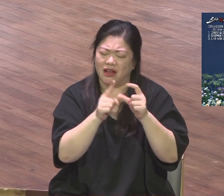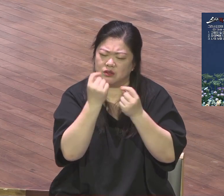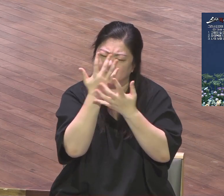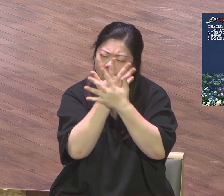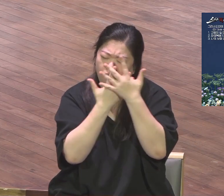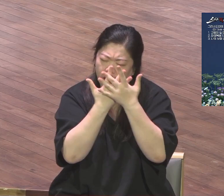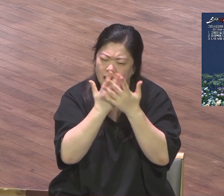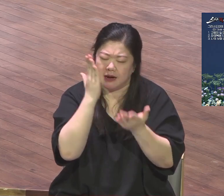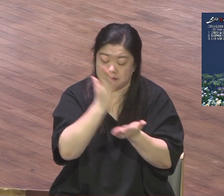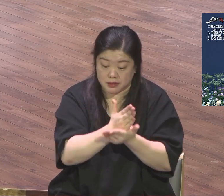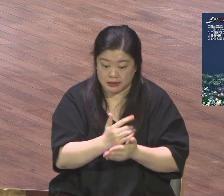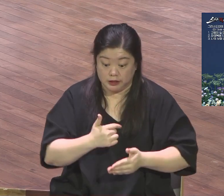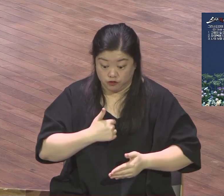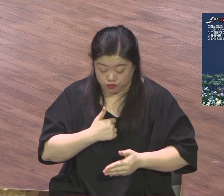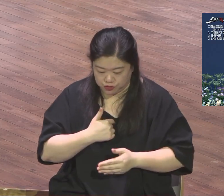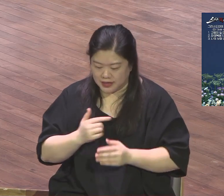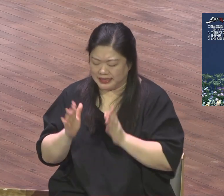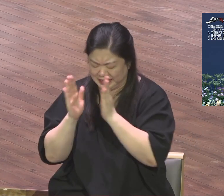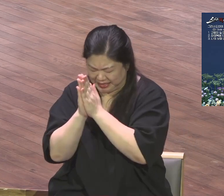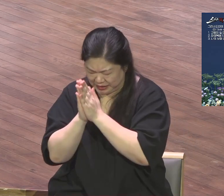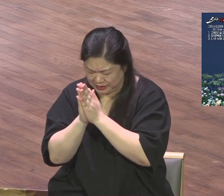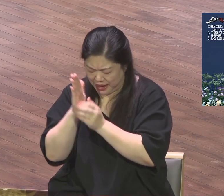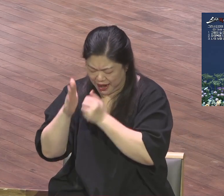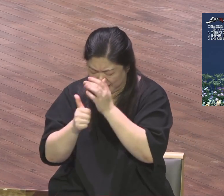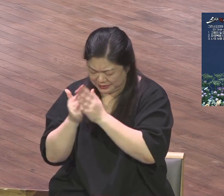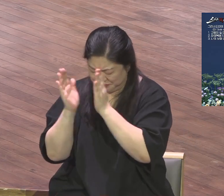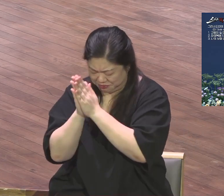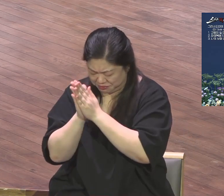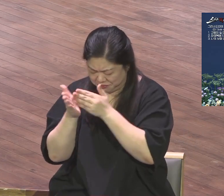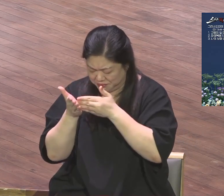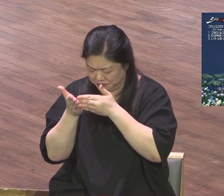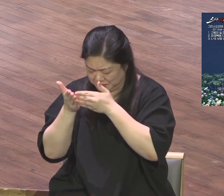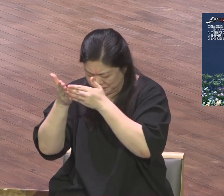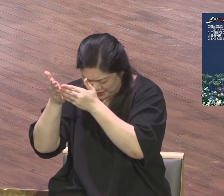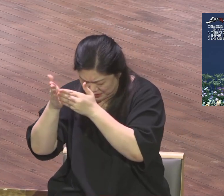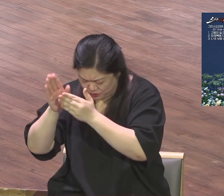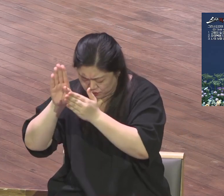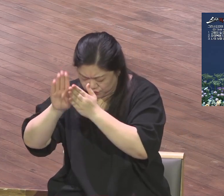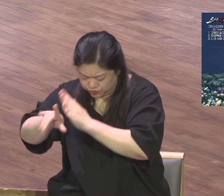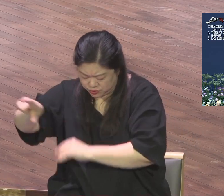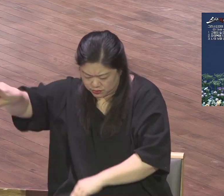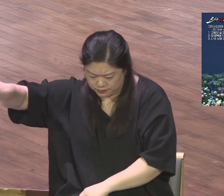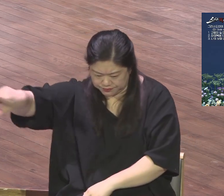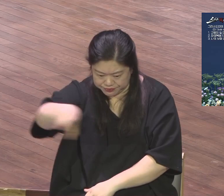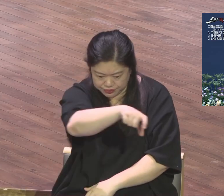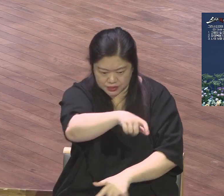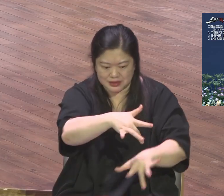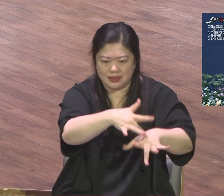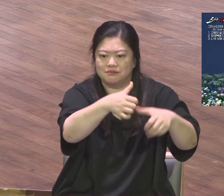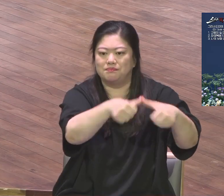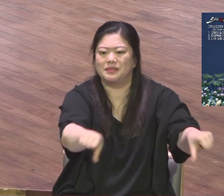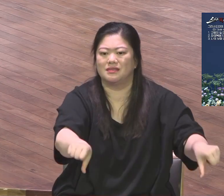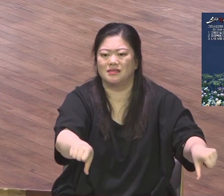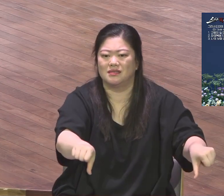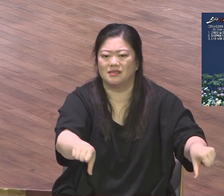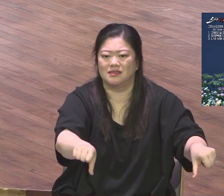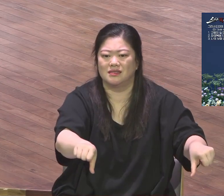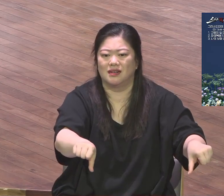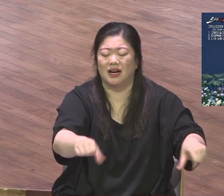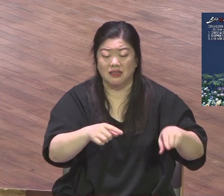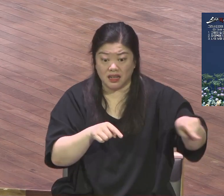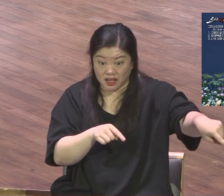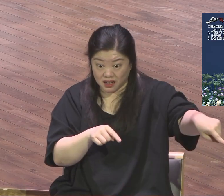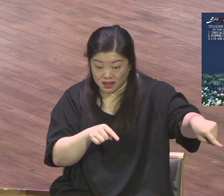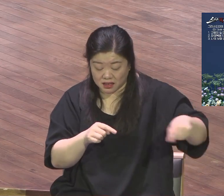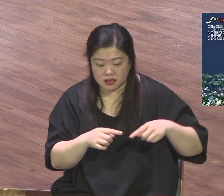사단이 청구하는 모든 배상권에서 원천적으로 다 그걸 제거했다고 하는 의미로 그 얘기를 한 거거든요.